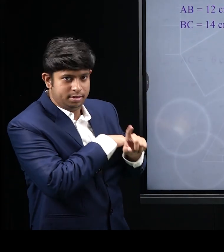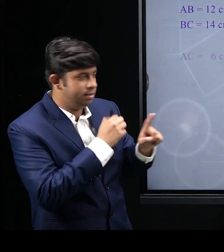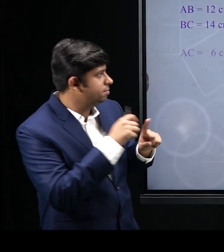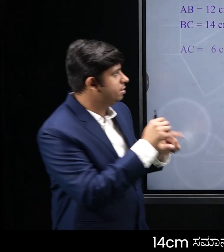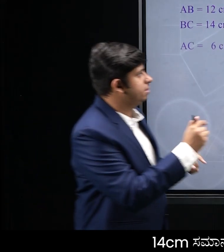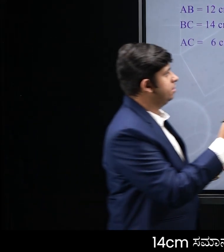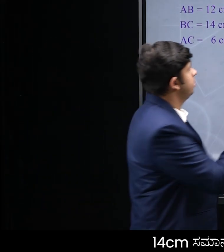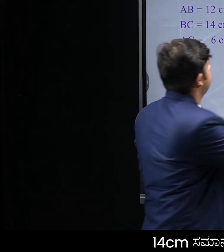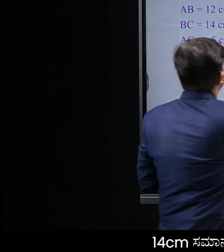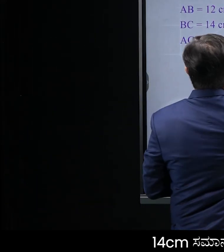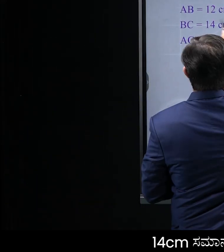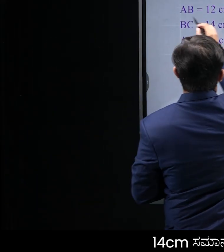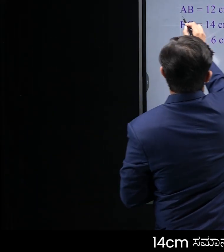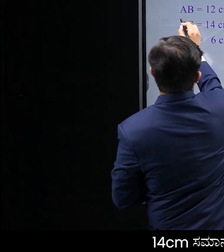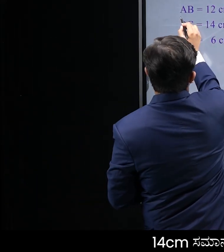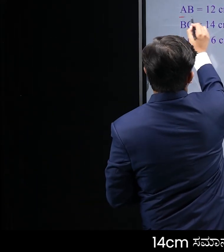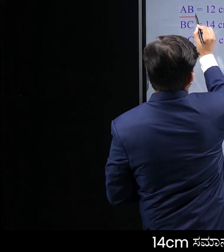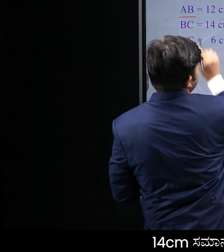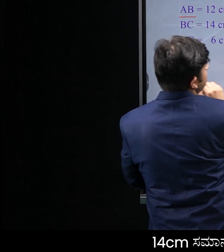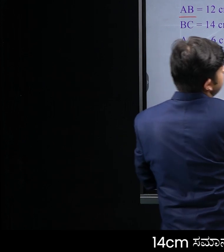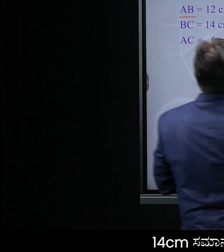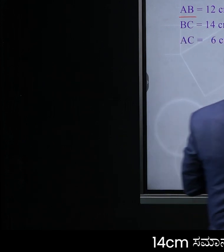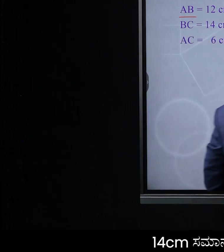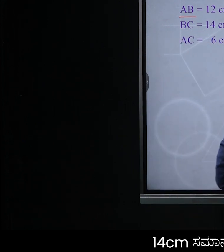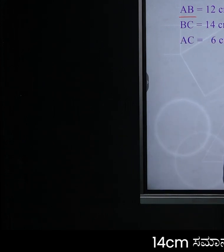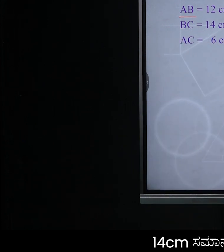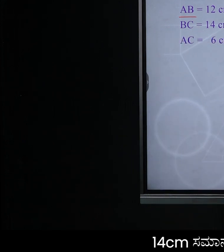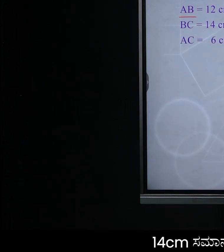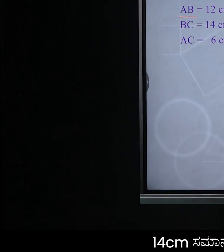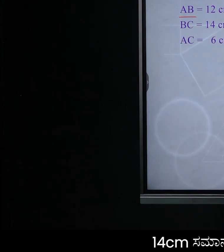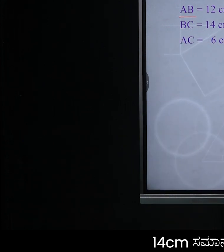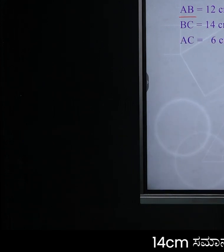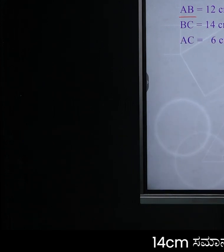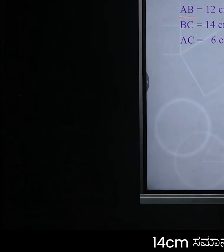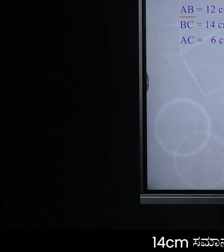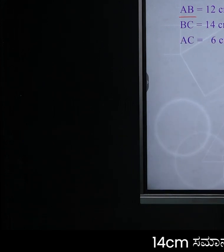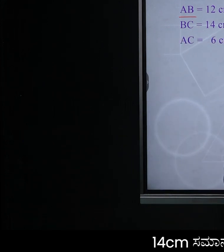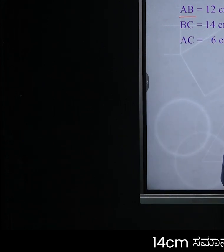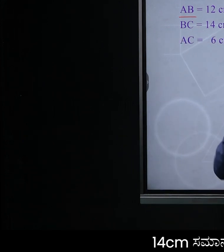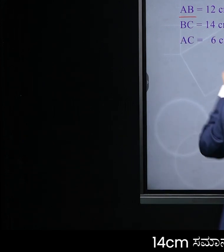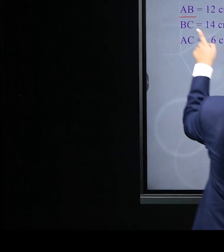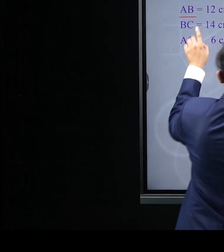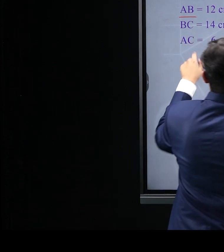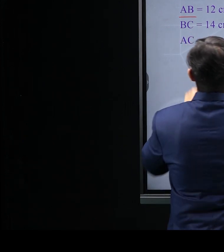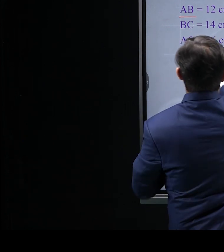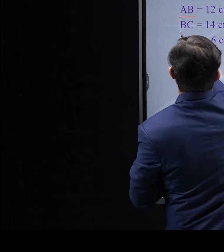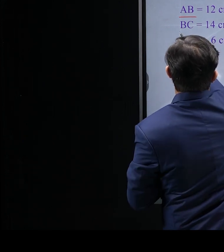ಸೆಂಟಿಮೀಟರ್. 14 ಸೆಂಟಿಮೀಟರ್ಗಳಿಗೆ ಸಮಾನವಾದ ಎ ಮತ್ತು ಬಿ ಎಂದು ತೆಗೆದುಕೊಳ್ಳಿ. ಬಿ ಎಂದು